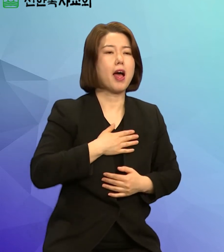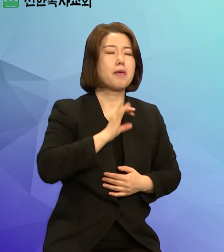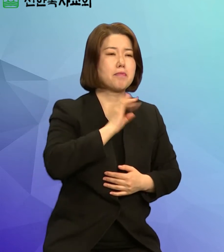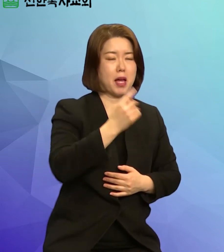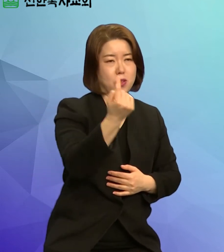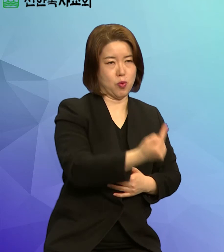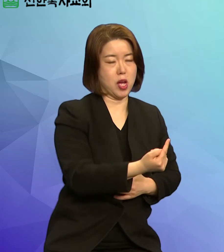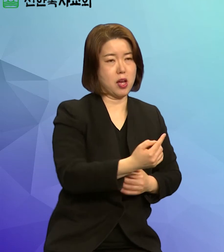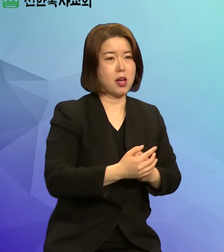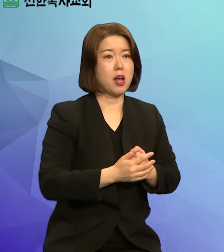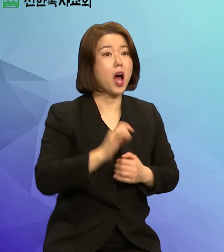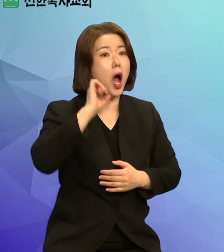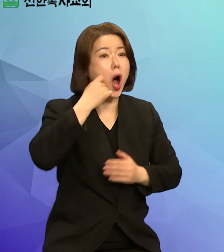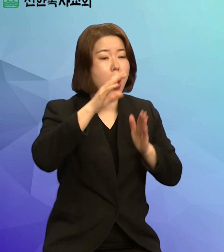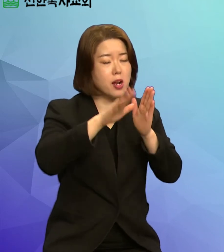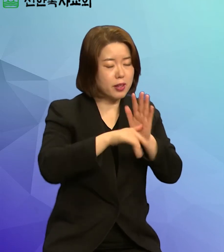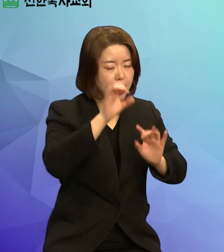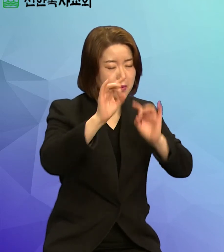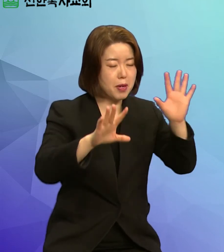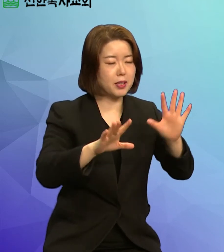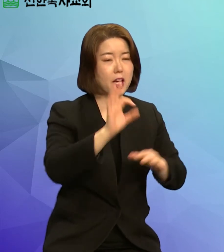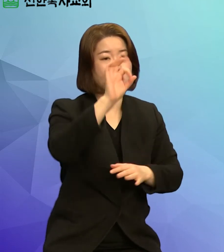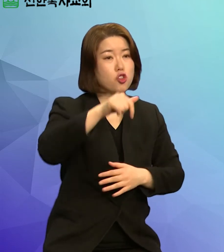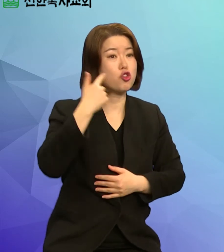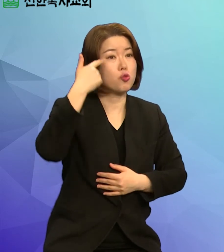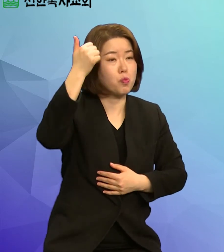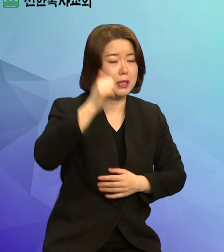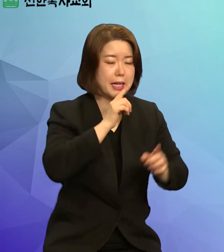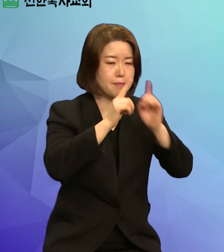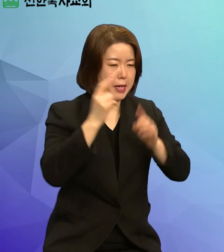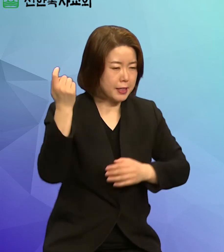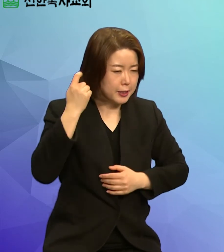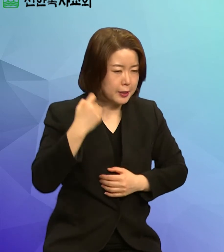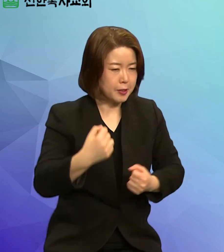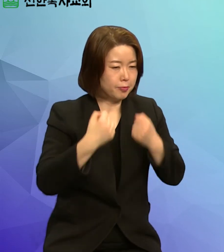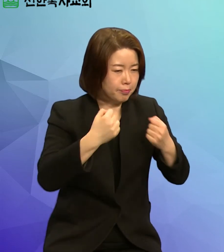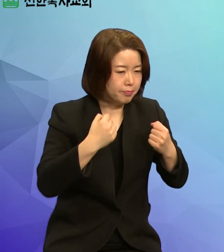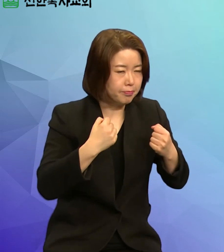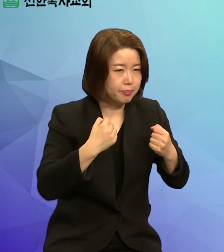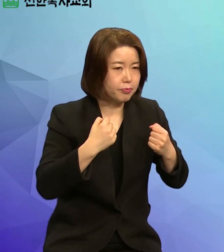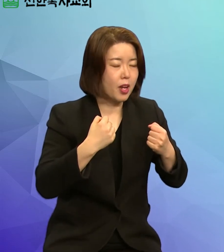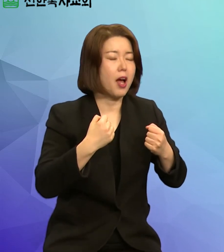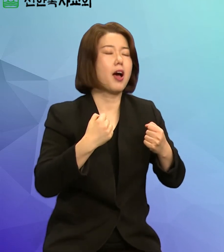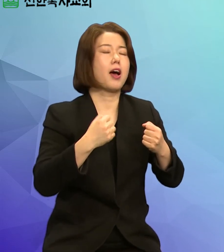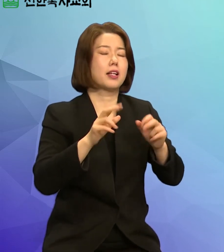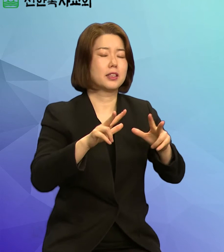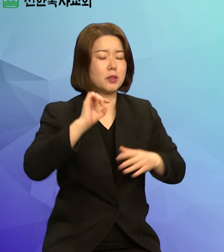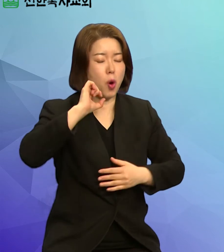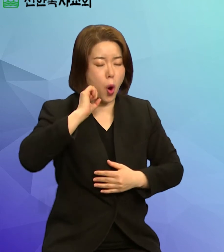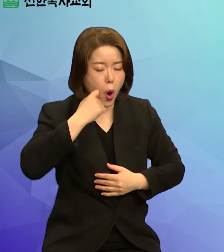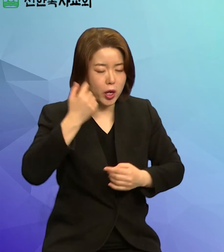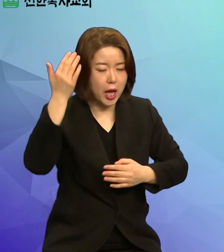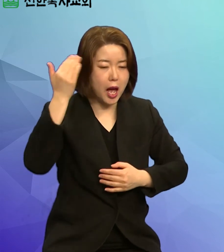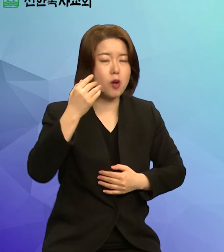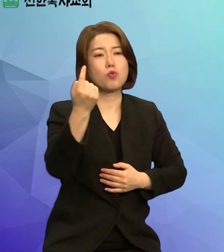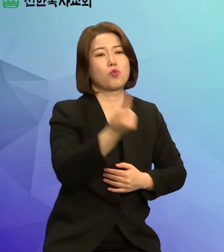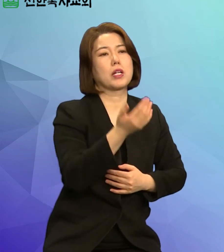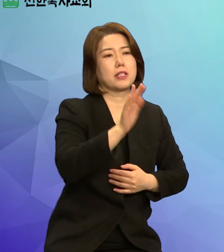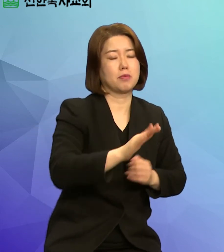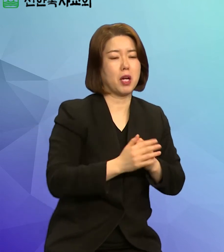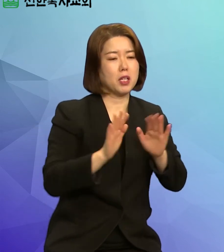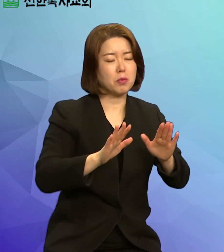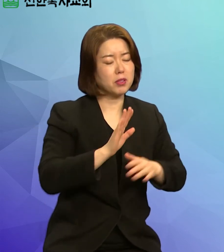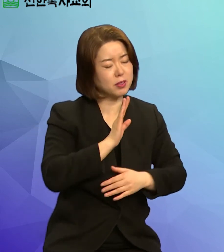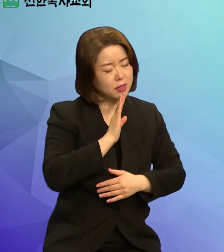어려울 때마다 유 목사님 말씀으로 힘을 얻고 어렵게 한국에 왔지만 이번에는 정말